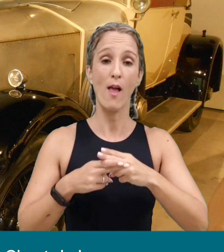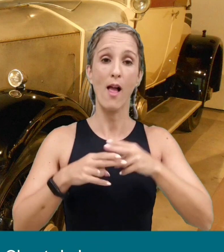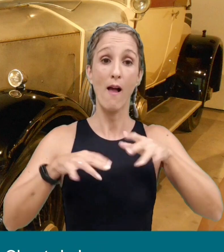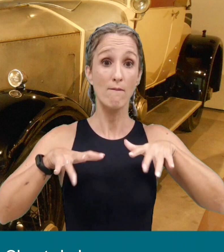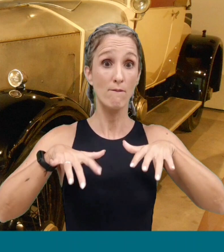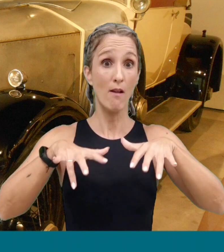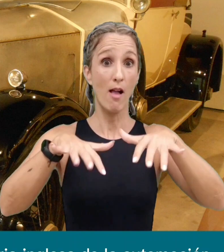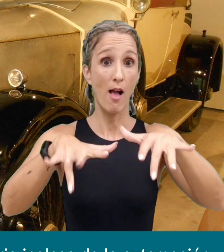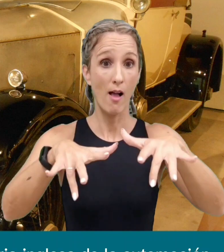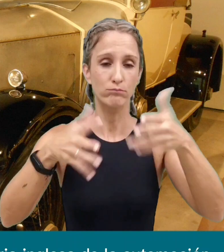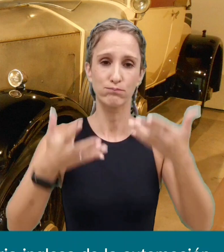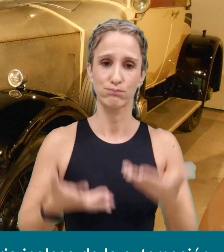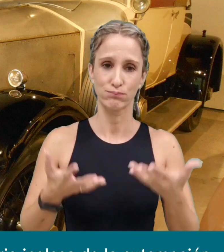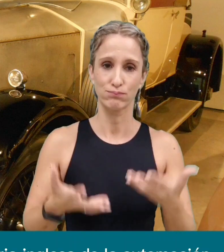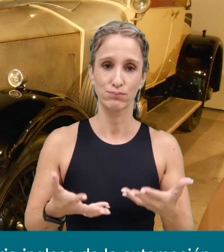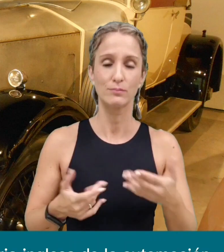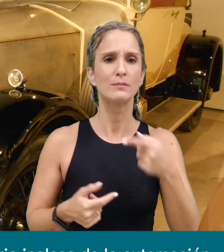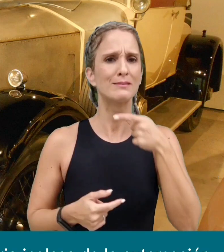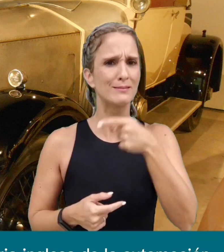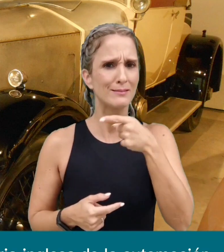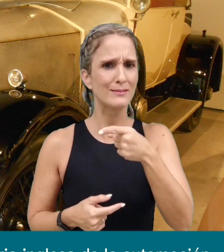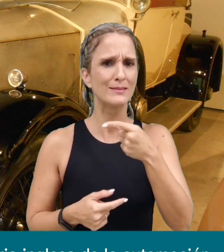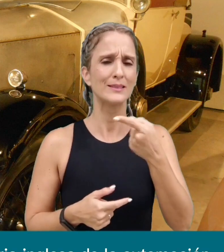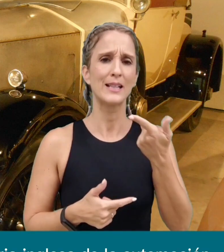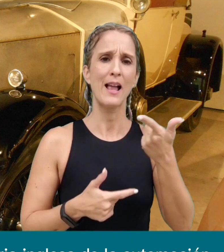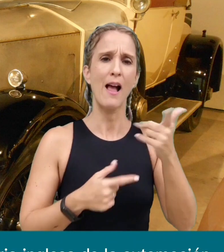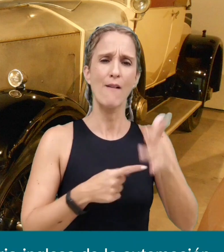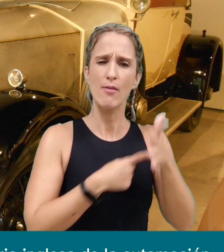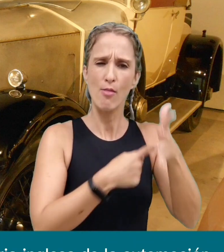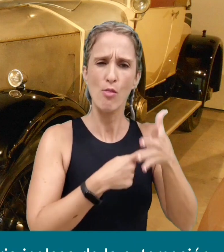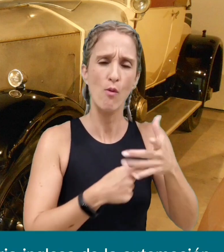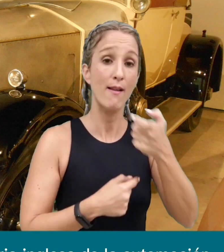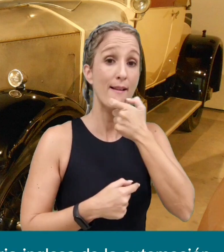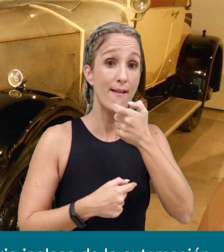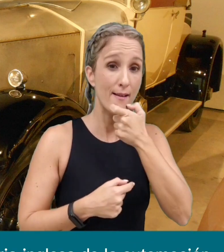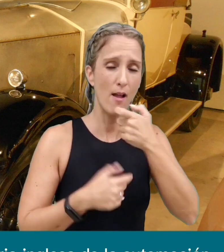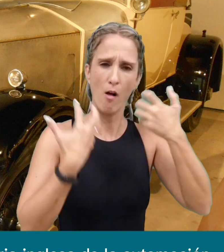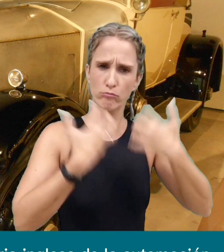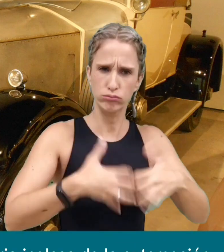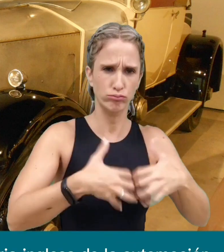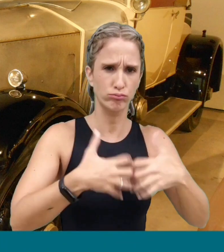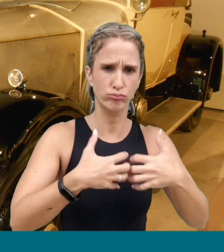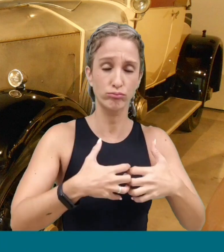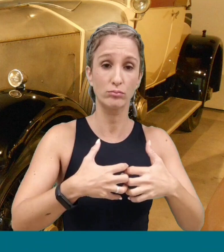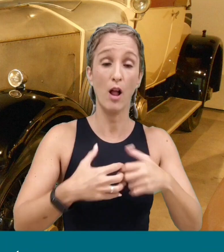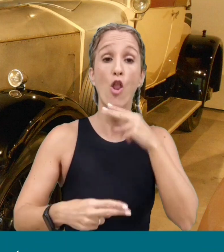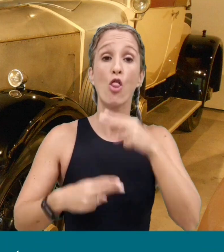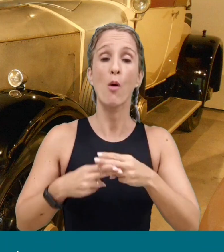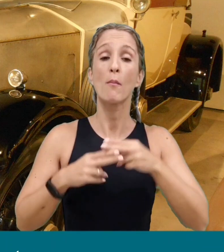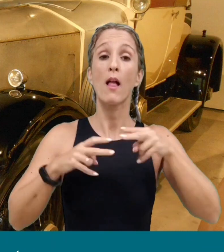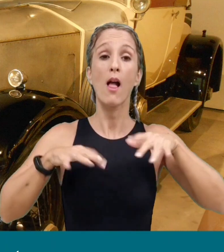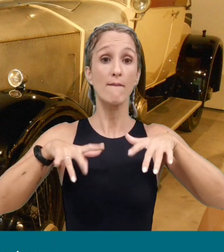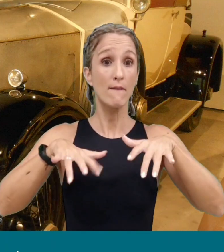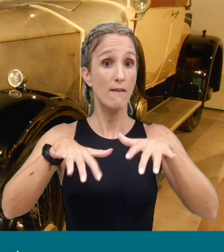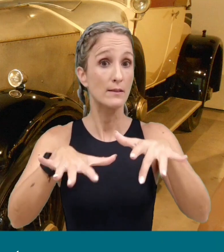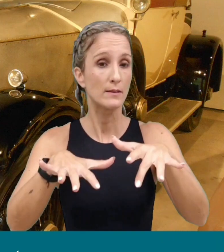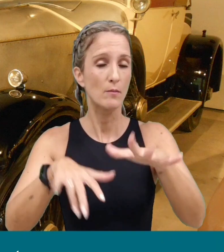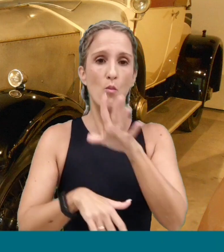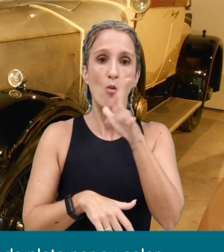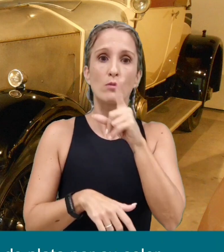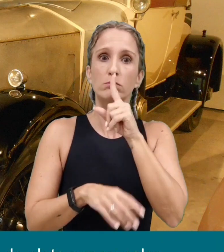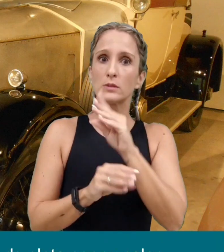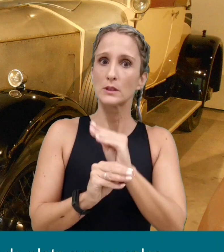Ghost de la marca es uno de los iconos de la industria inglesa de la automoción le llamaban